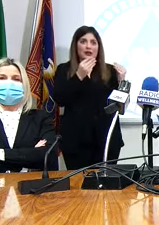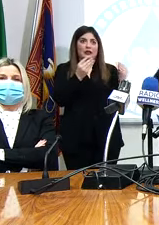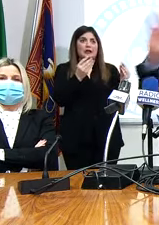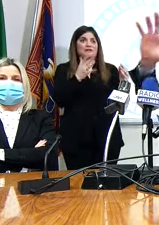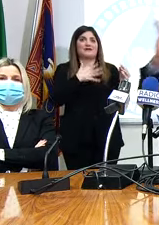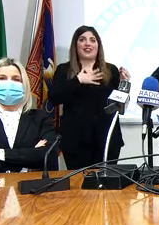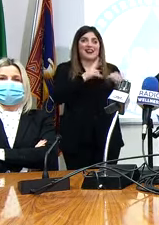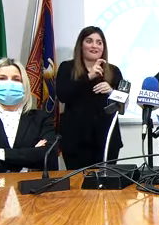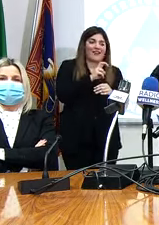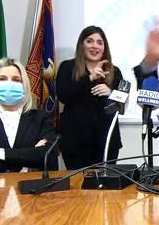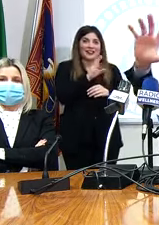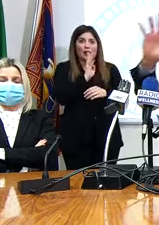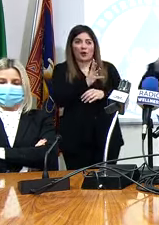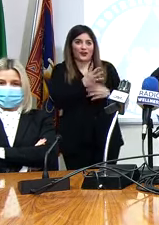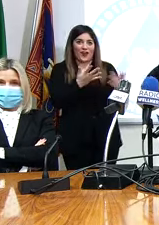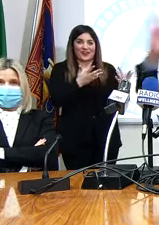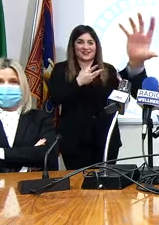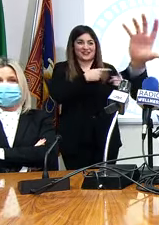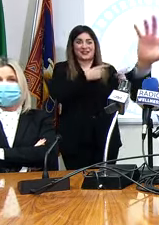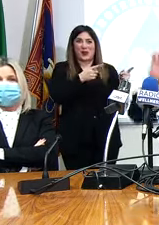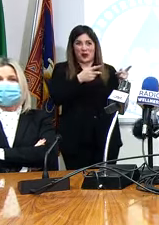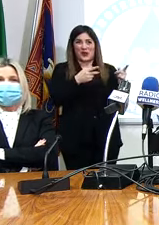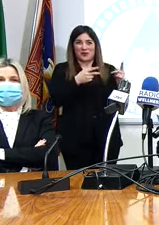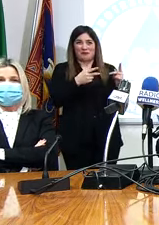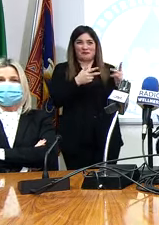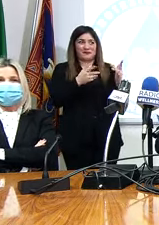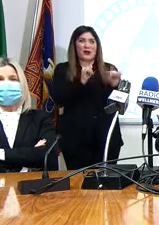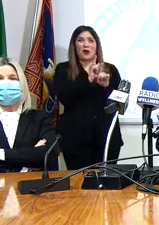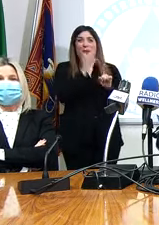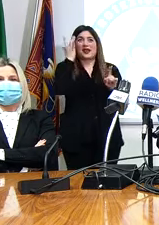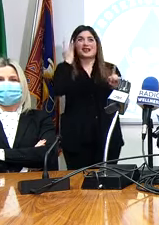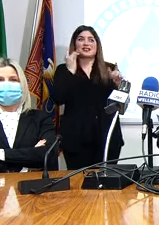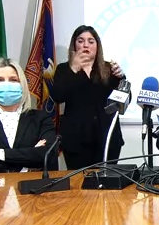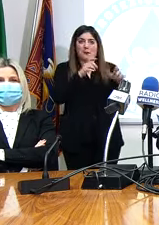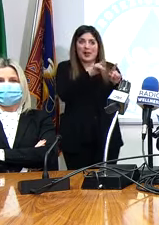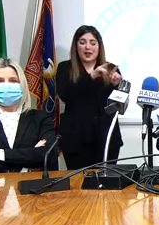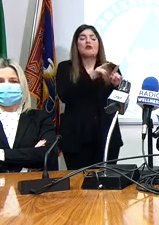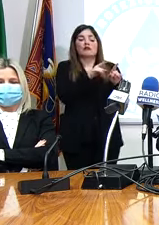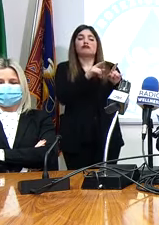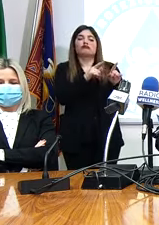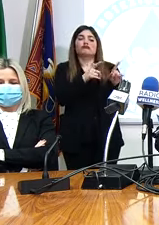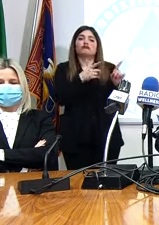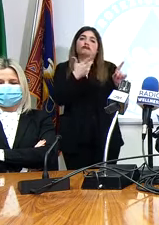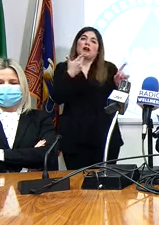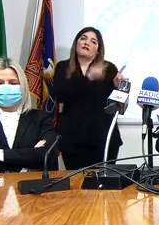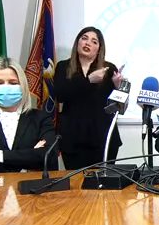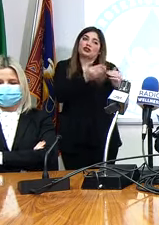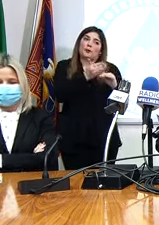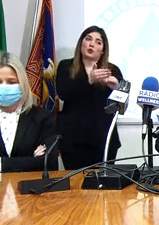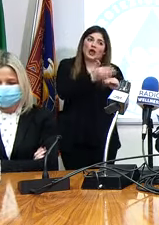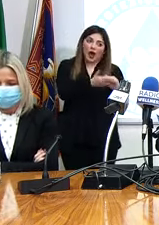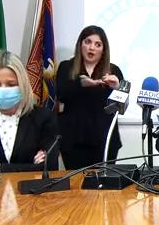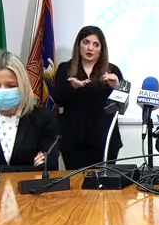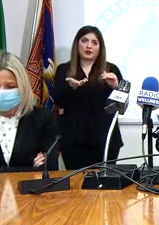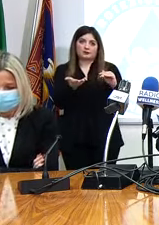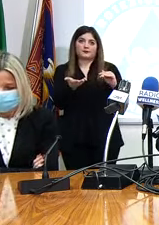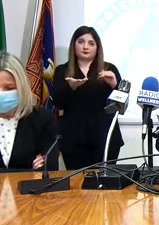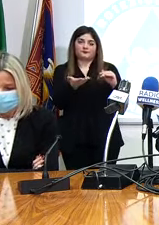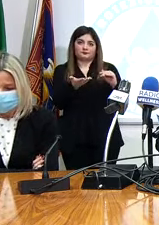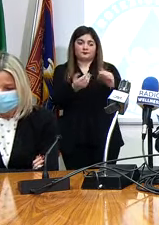gli ospedali, le ospedalizzazioni, le cure, sicuramente tutti vaccinati. Non parliamo degli over 70, quelli sono i